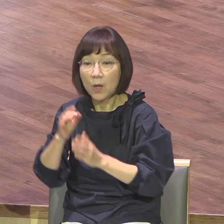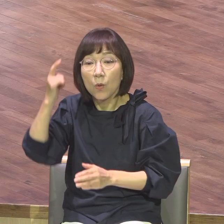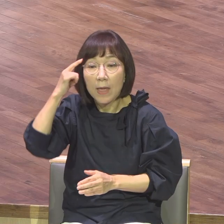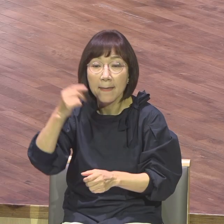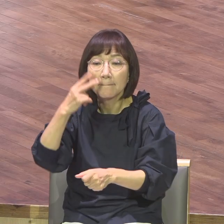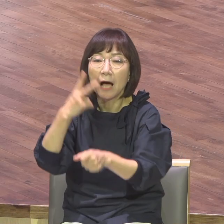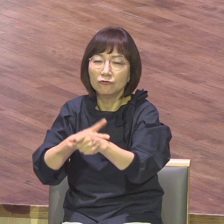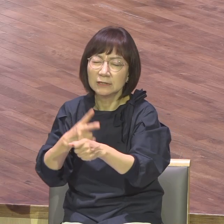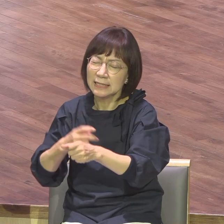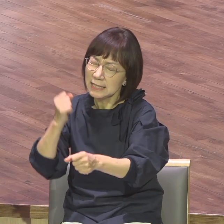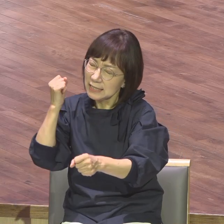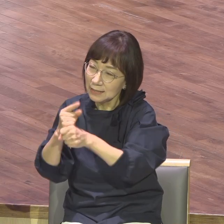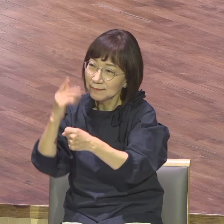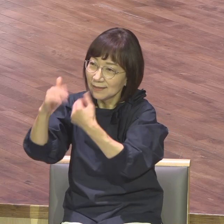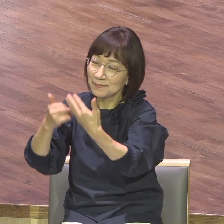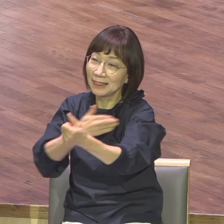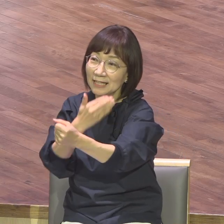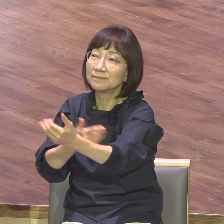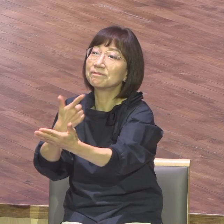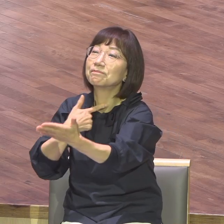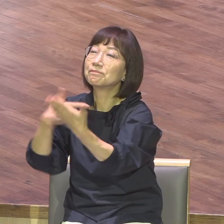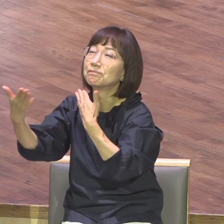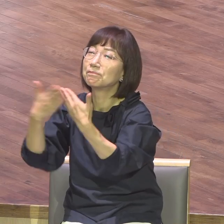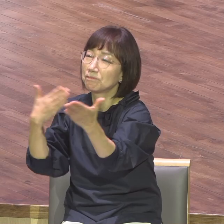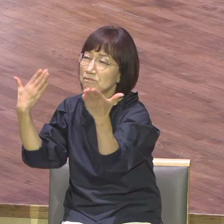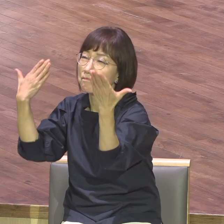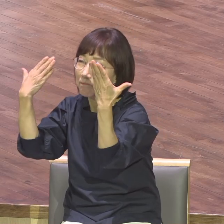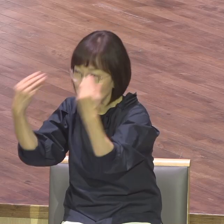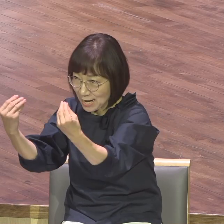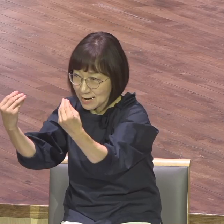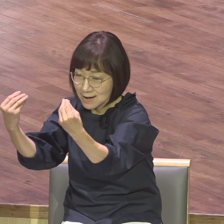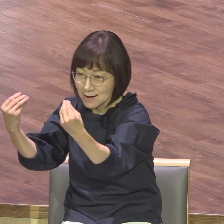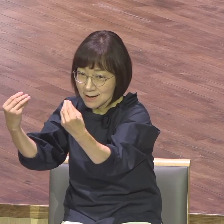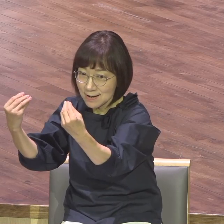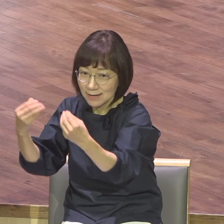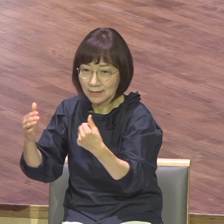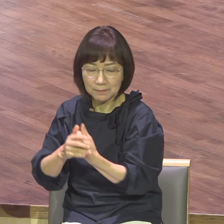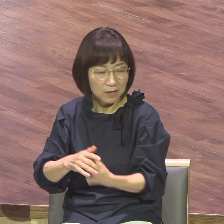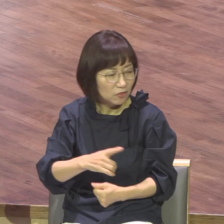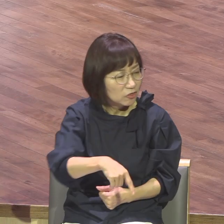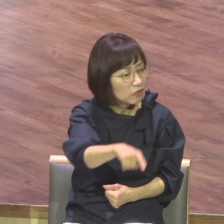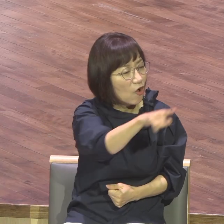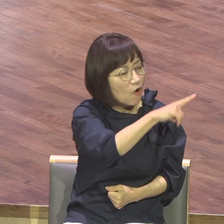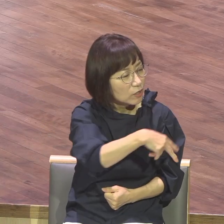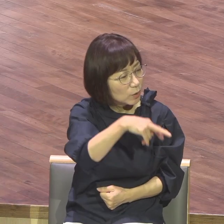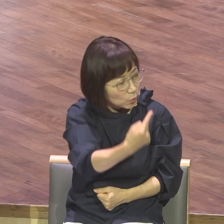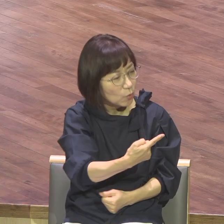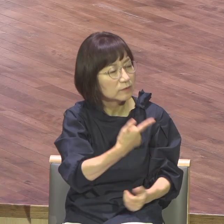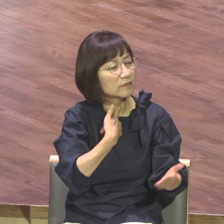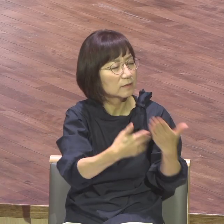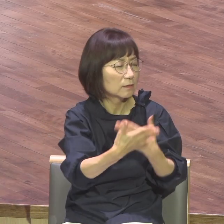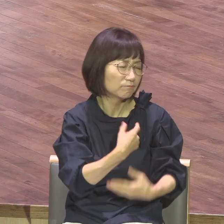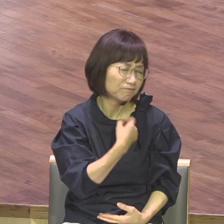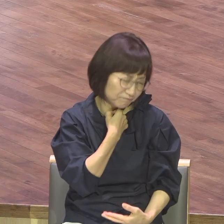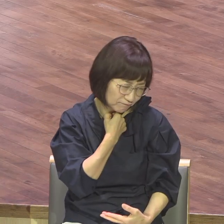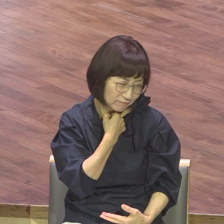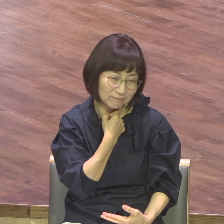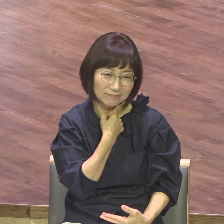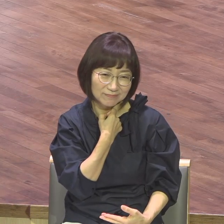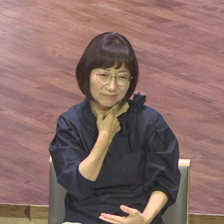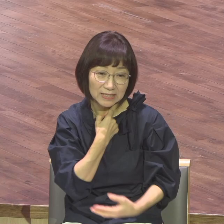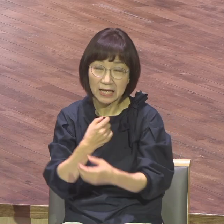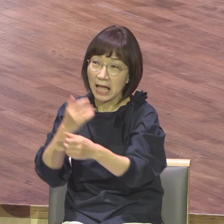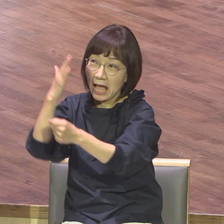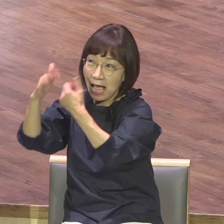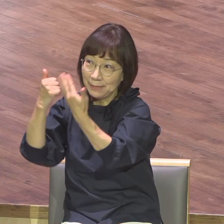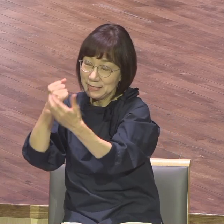체험했잖아요. 그러니까 체험하고 하는 말이에요. 에베소의 성도들에게 이미 다 주어졌다. 세상 이길 수